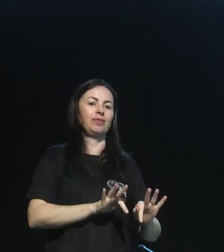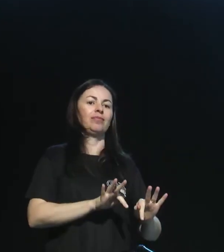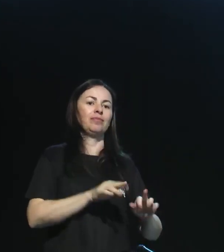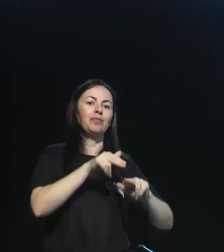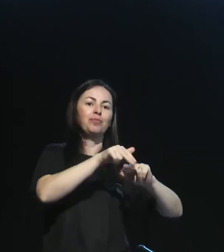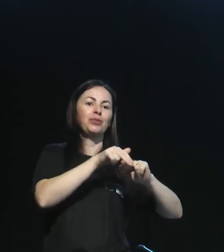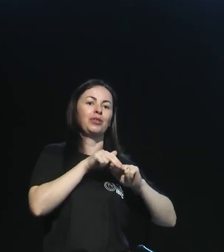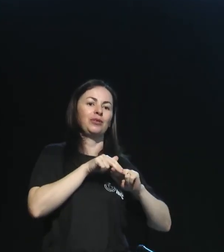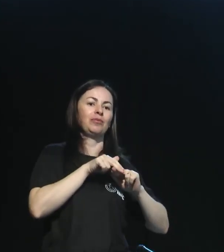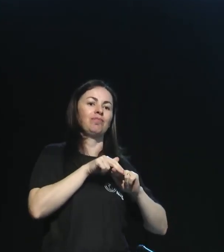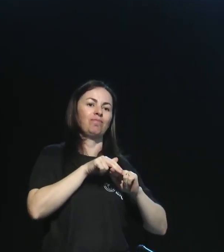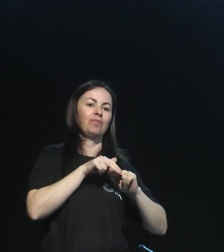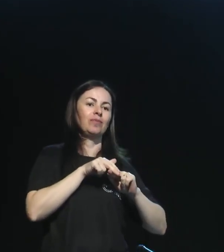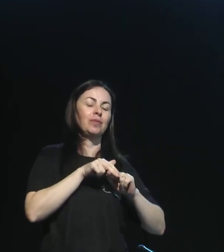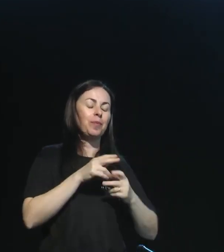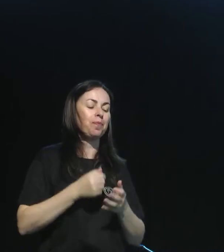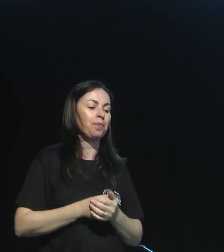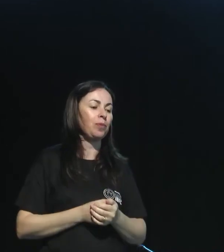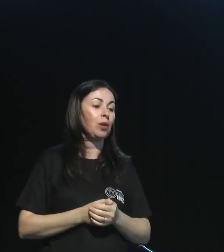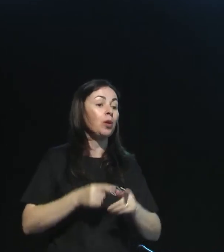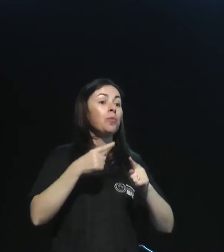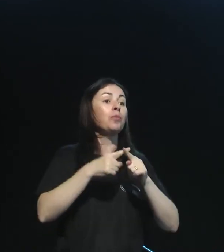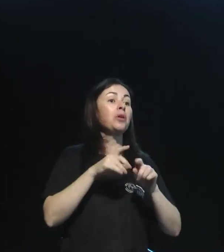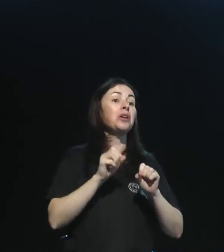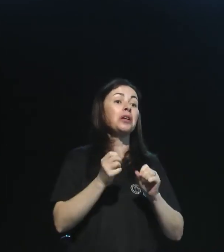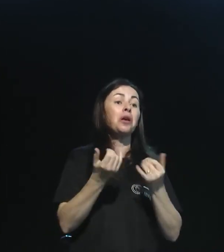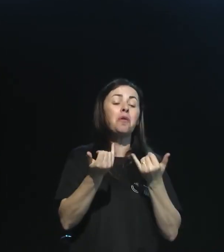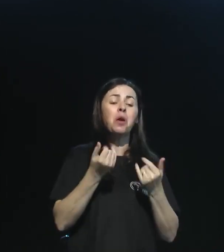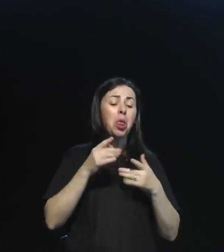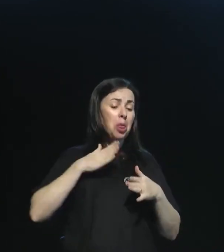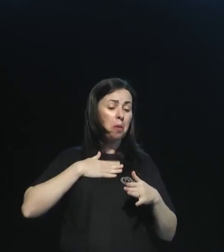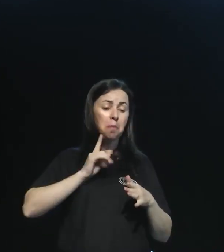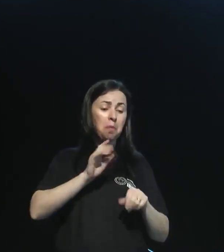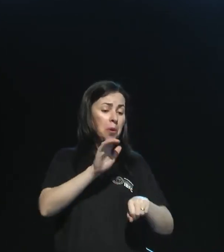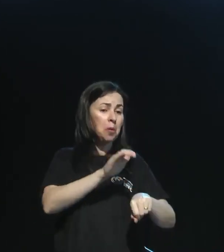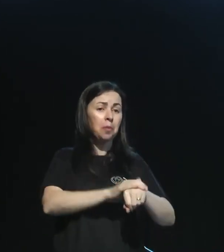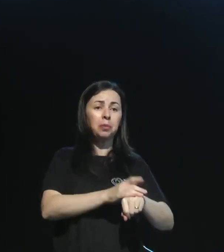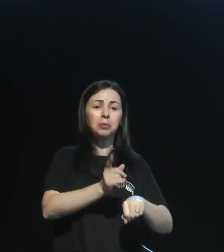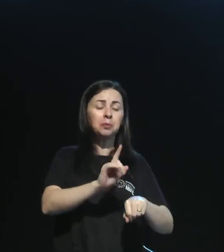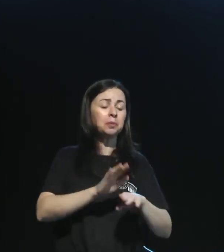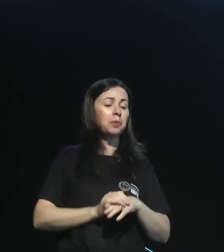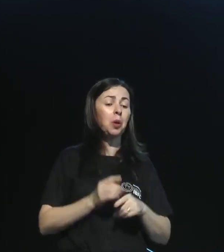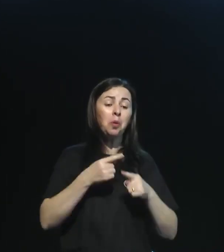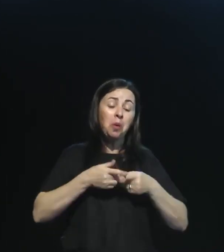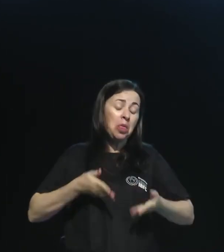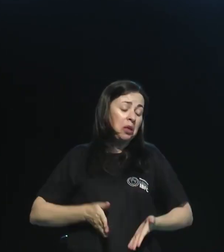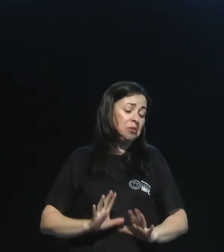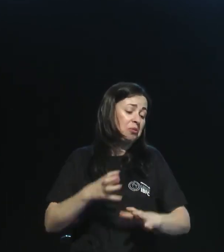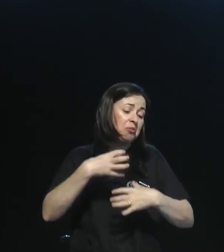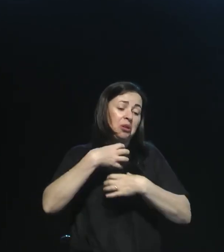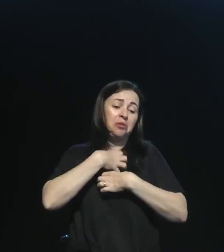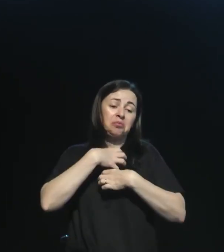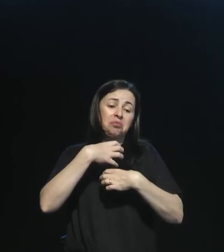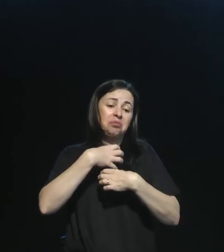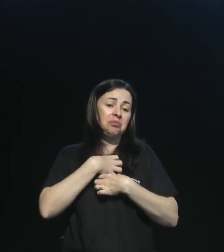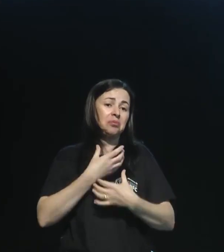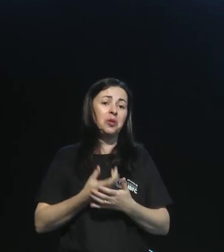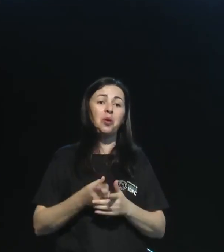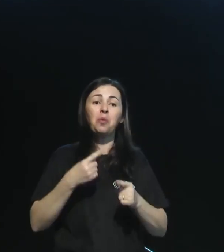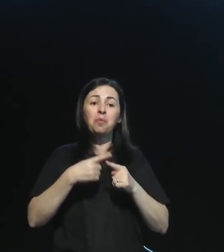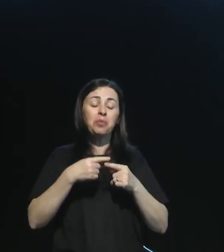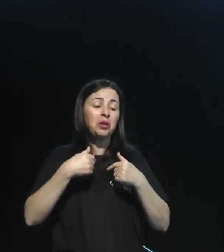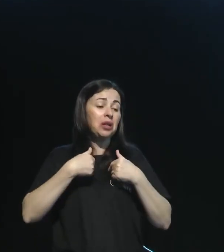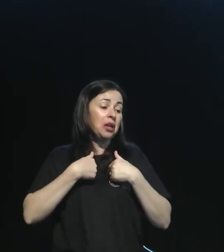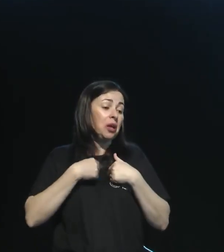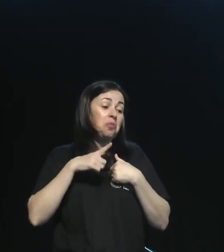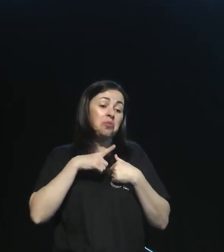Você quer ouvir? Não é minha culpa. Eu nasci assim. Eu tenho, o que eu vou